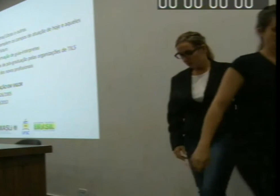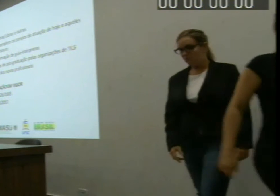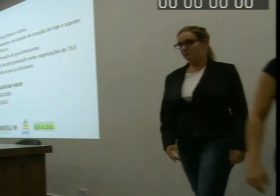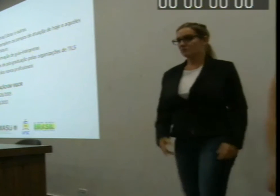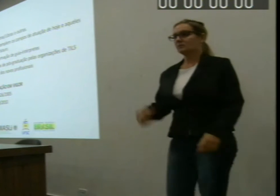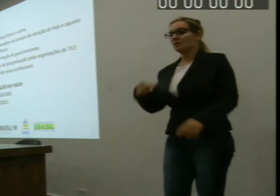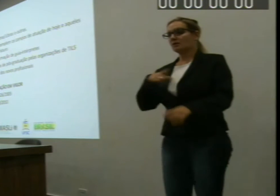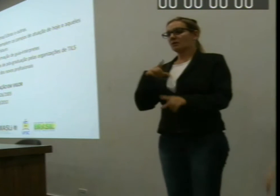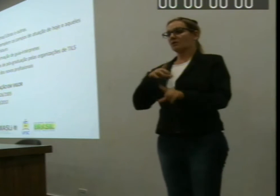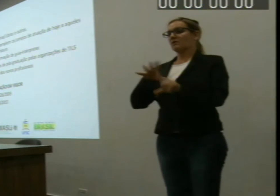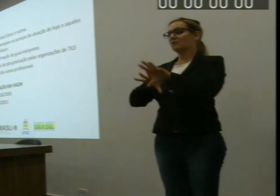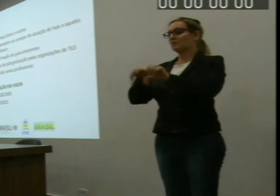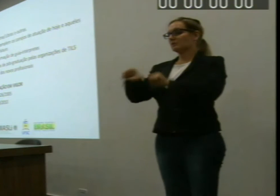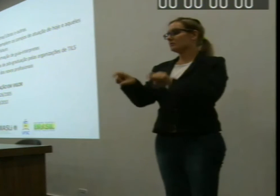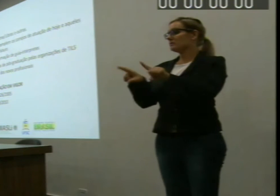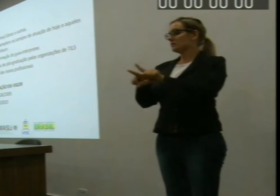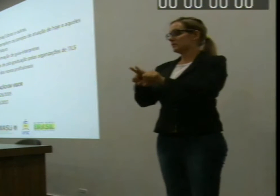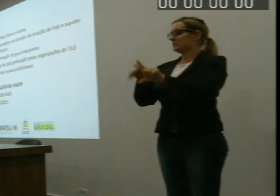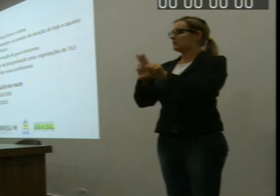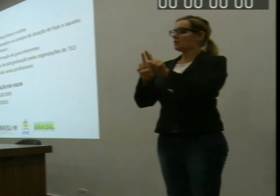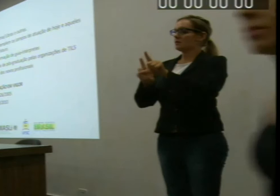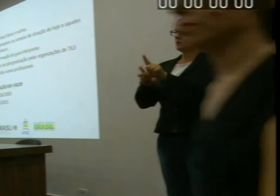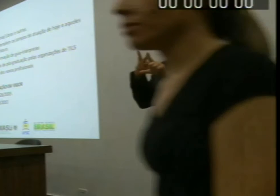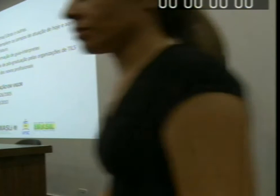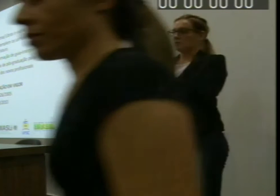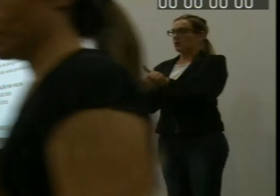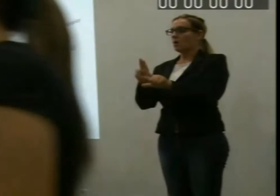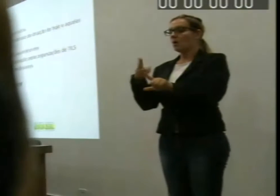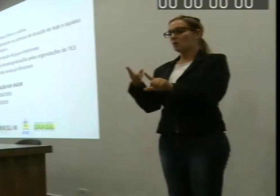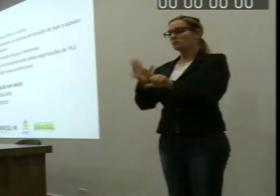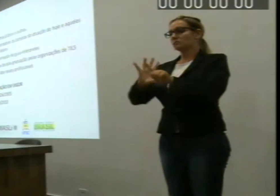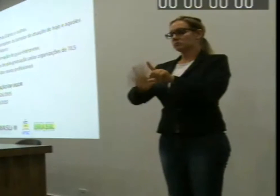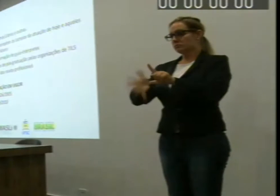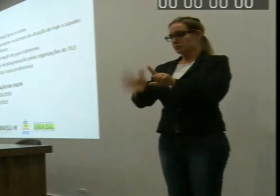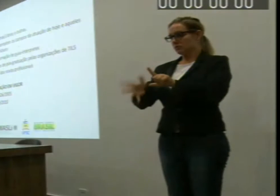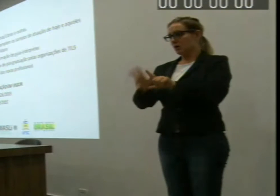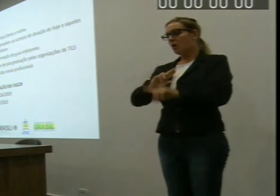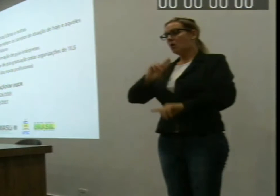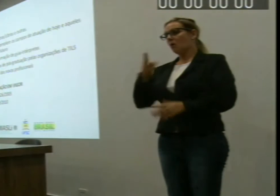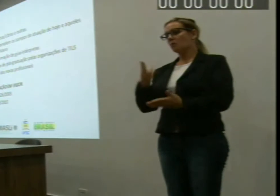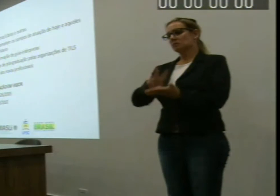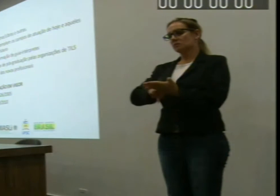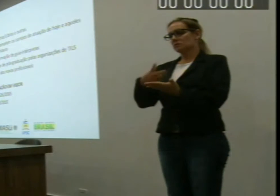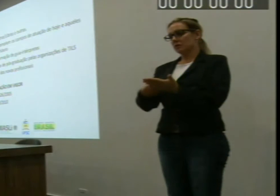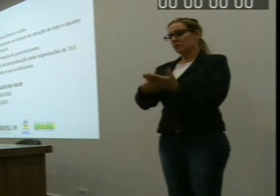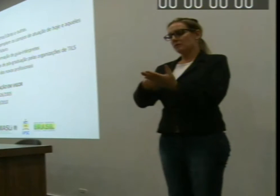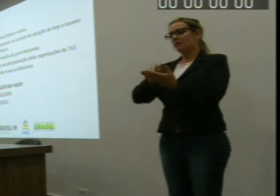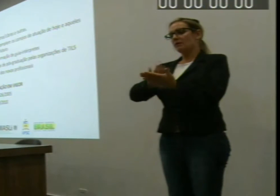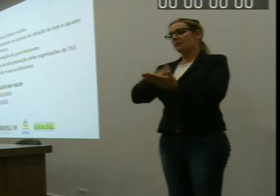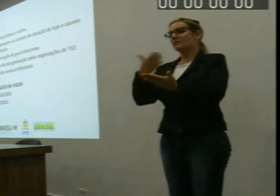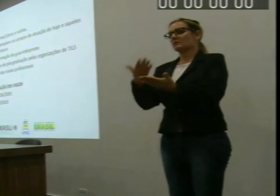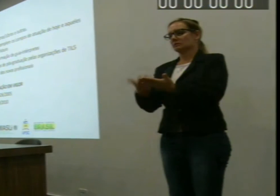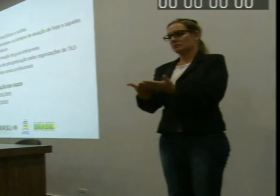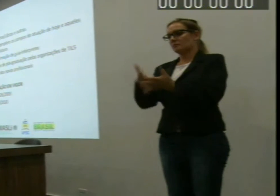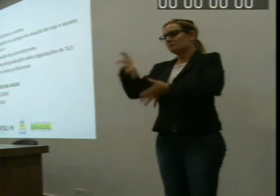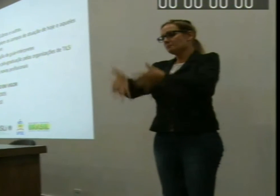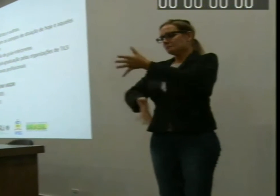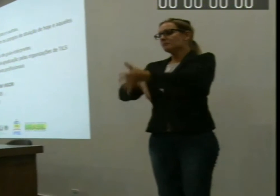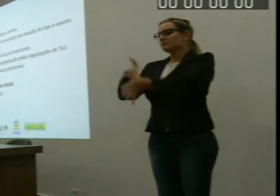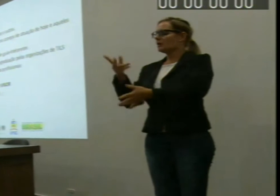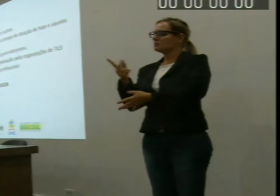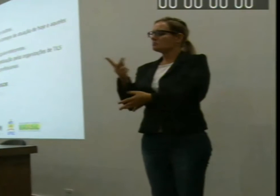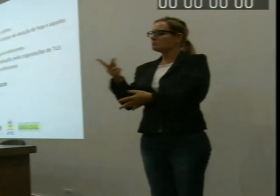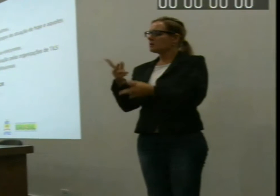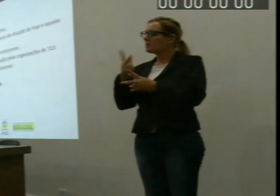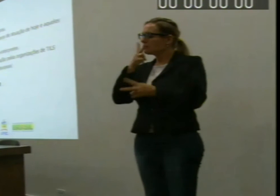baixarel em letras libras ou formação em tradução e interpretação da língua brasileira de sinais que existem as duas são praticamente a mesma coisa